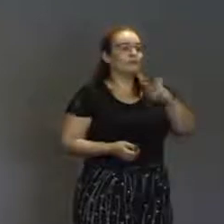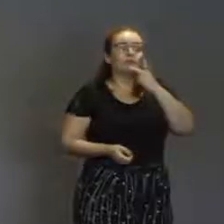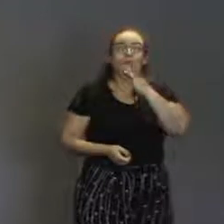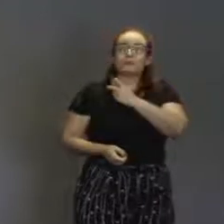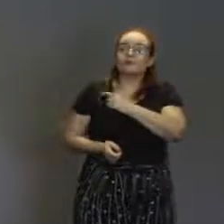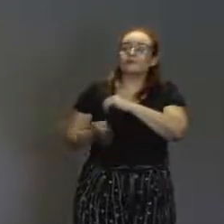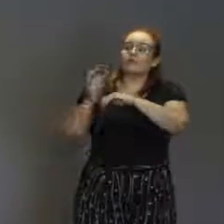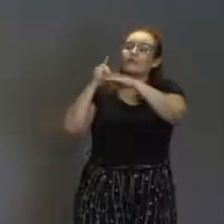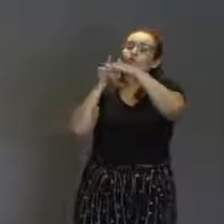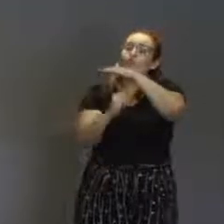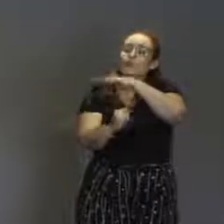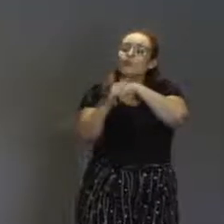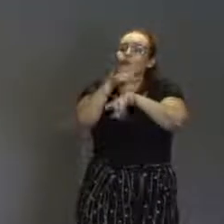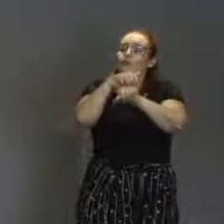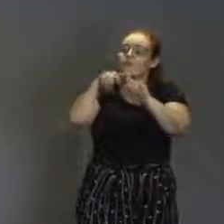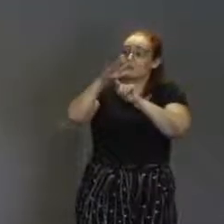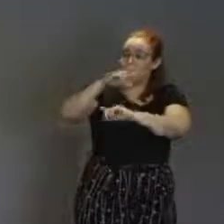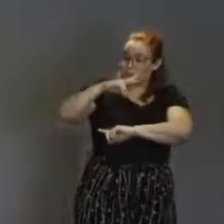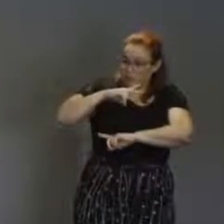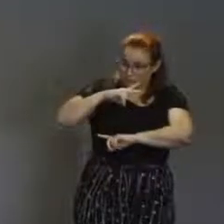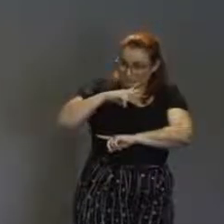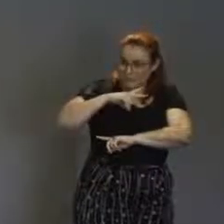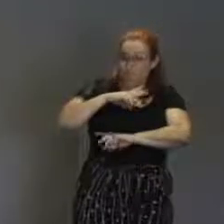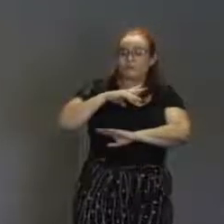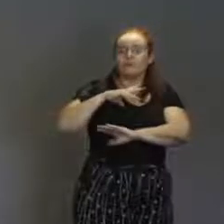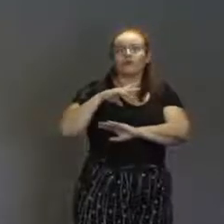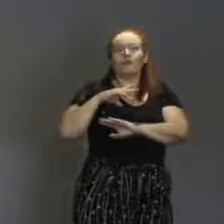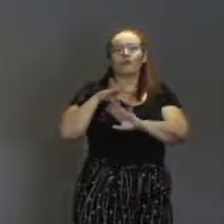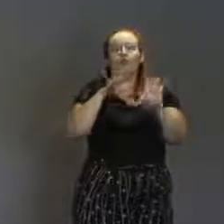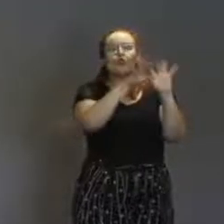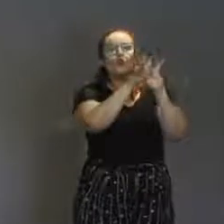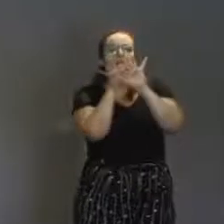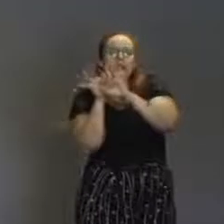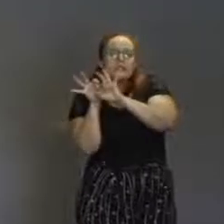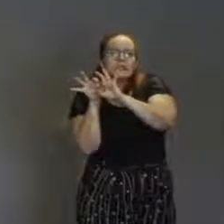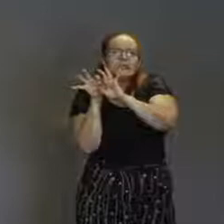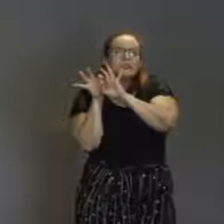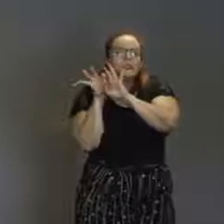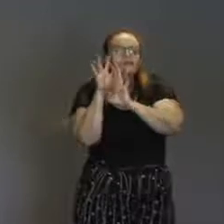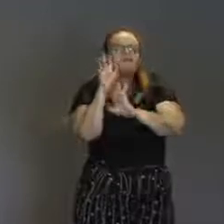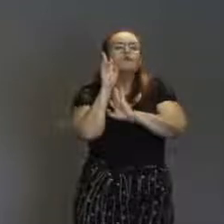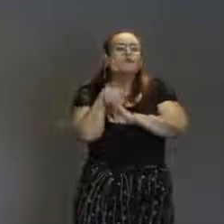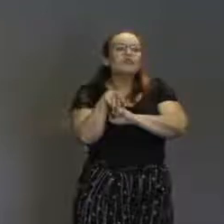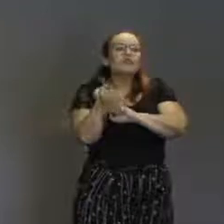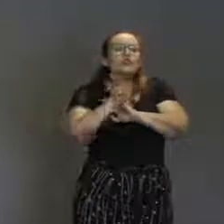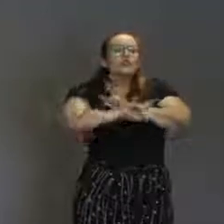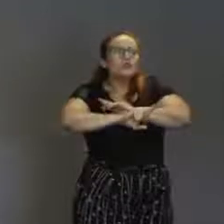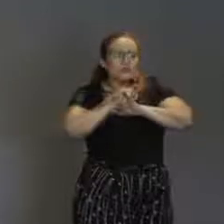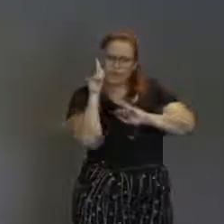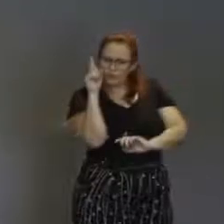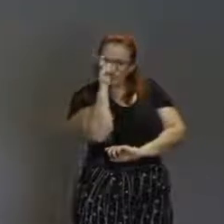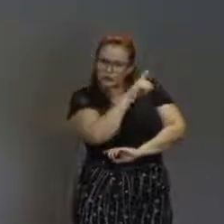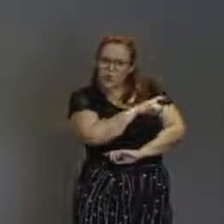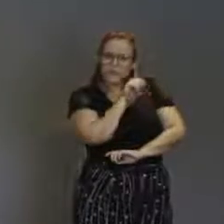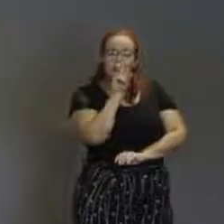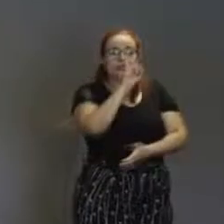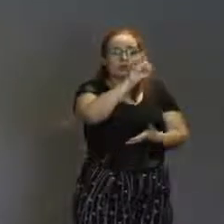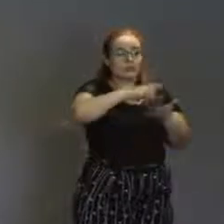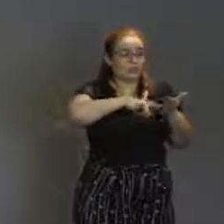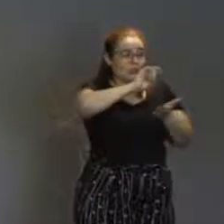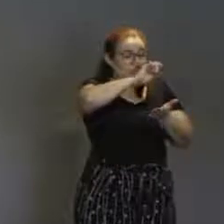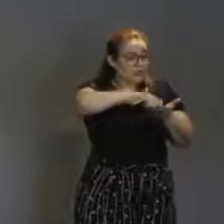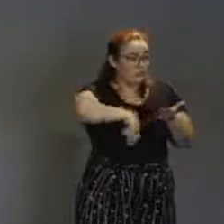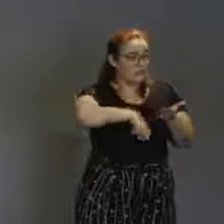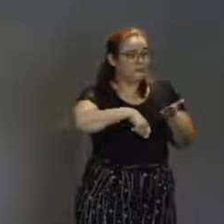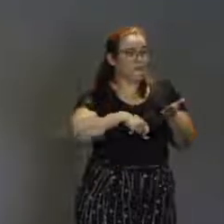social privado, para o teu contexto e olhando a dificuldade que você vê nas contratações dessas